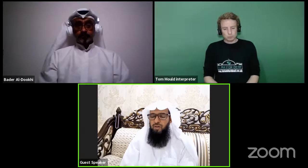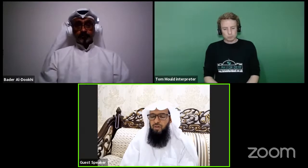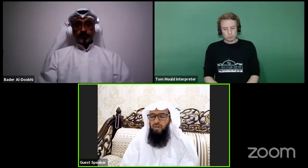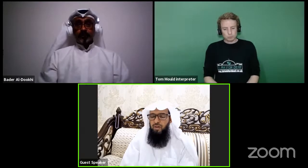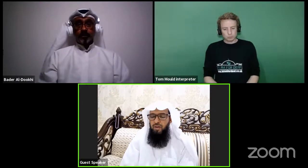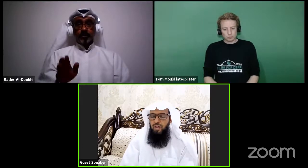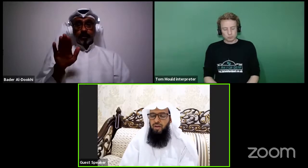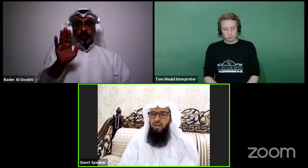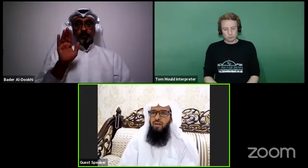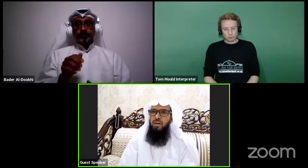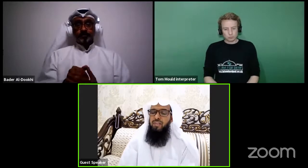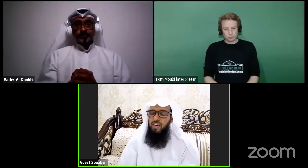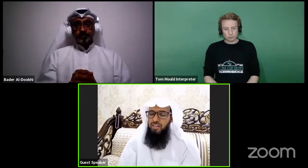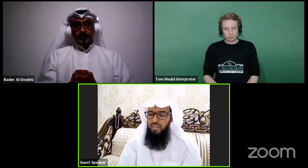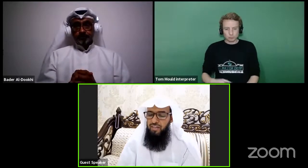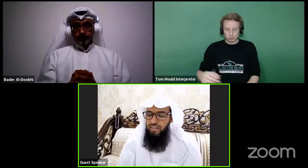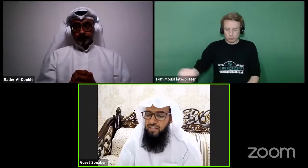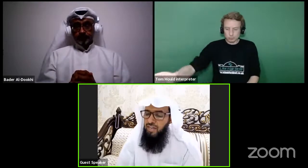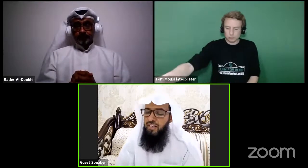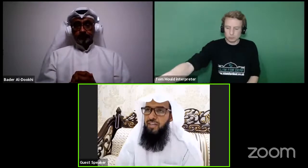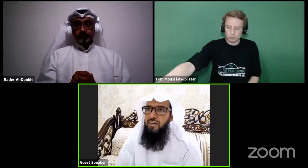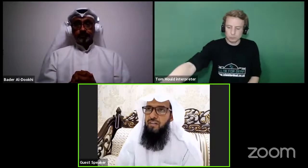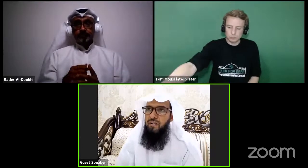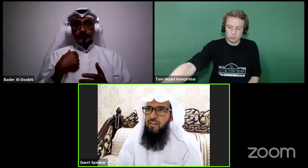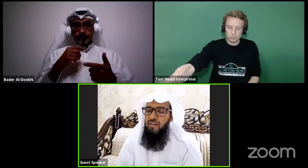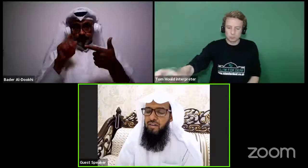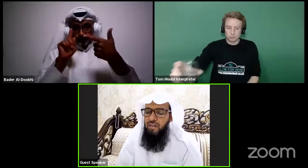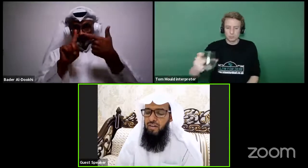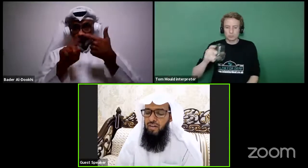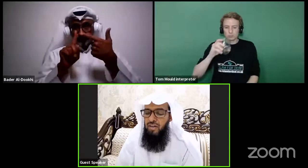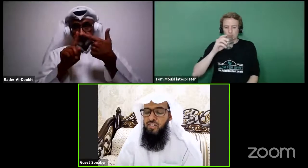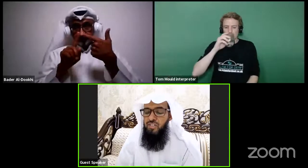نعم. نعم شيخنا. ثانيا